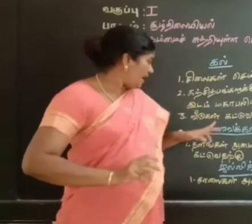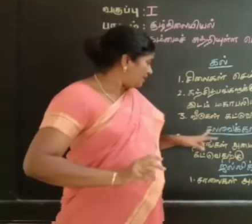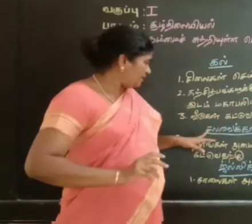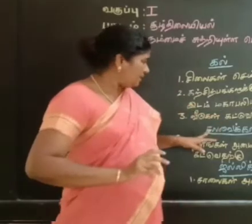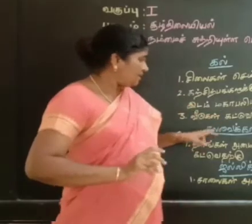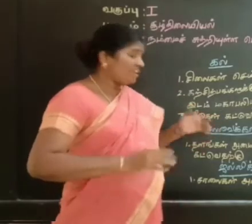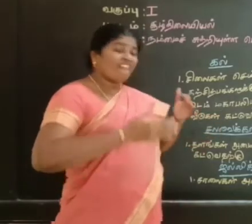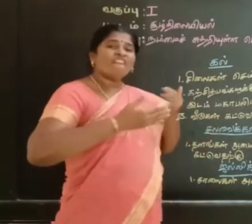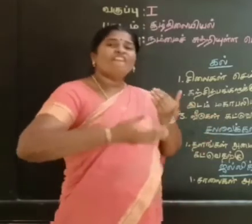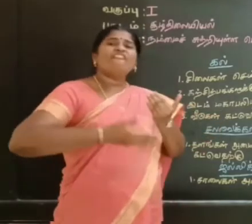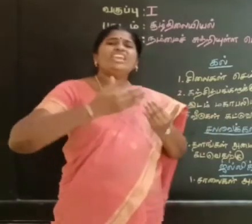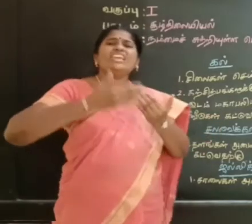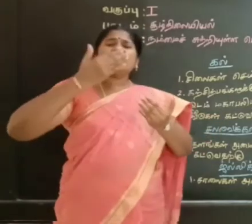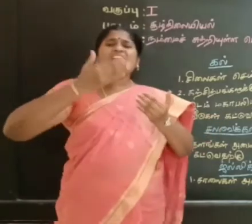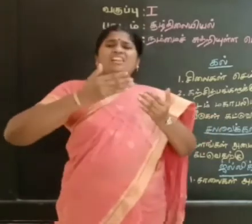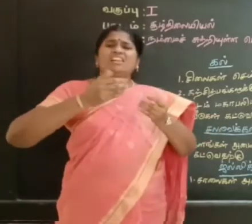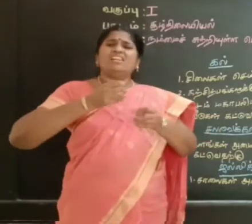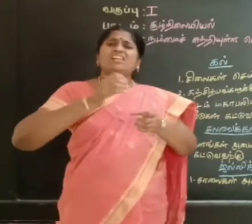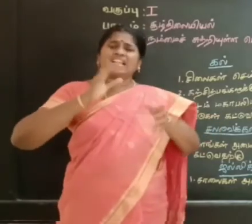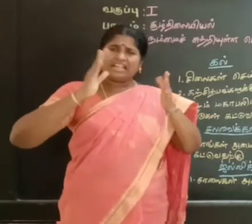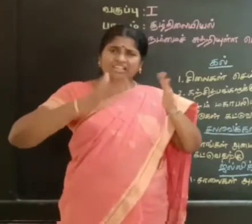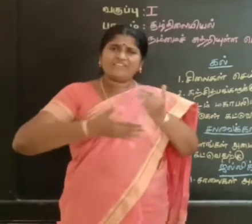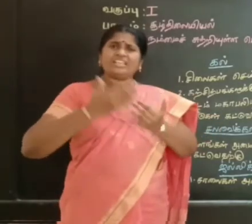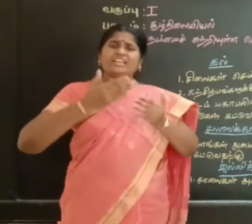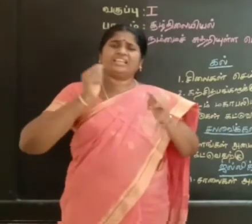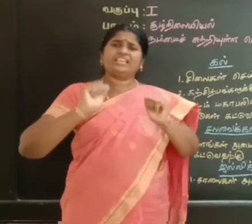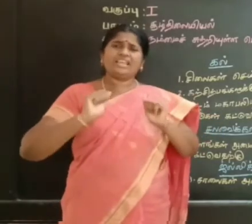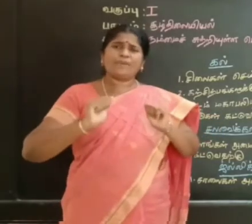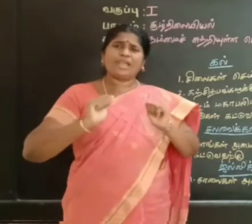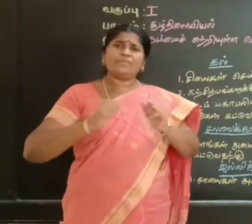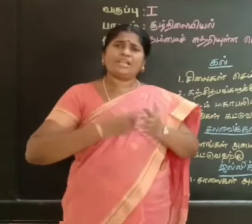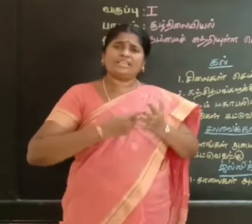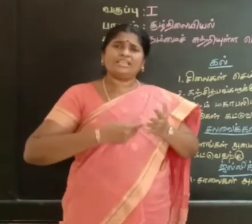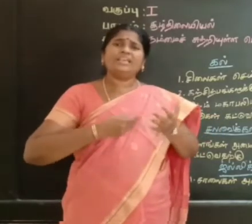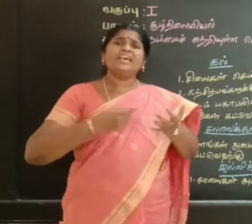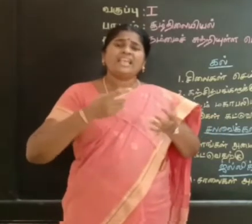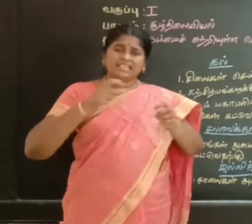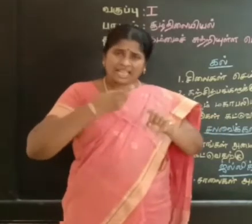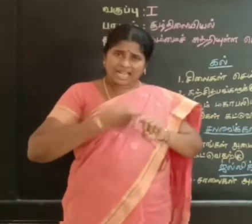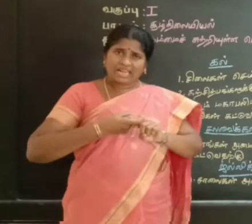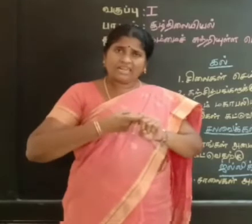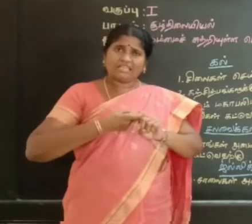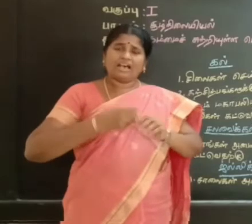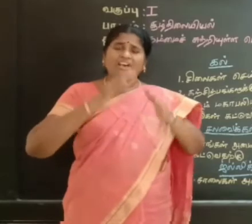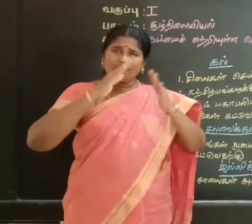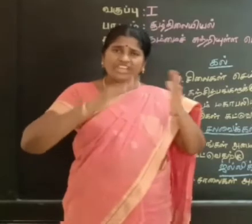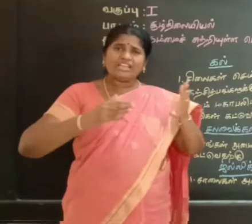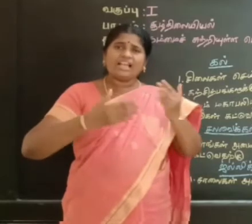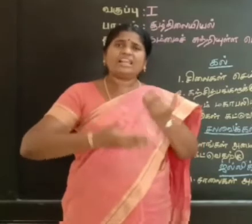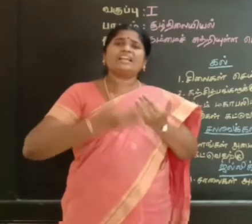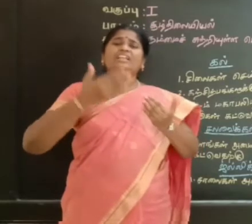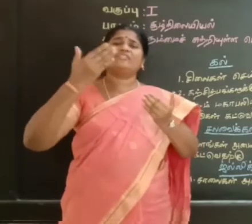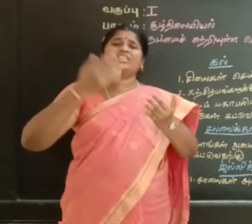அடுத்து வீடுகள் கட்டுவதற்கு என்ன பயன்படுது? இந்த கல்லு தான் வீடுகள்